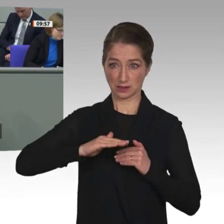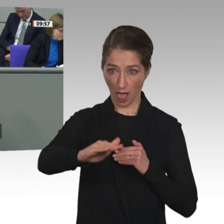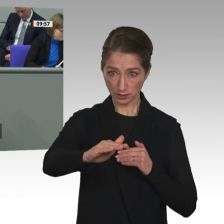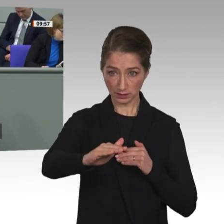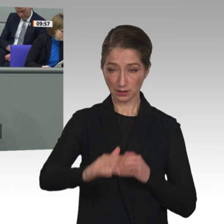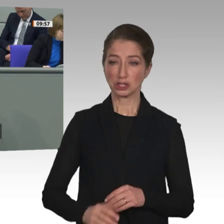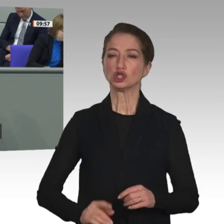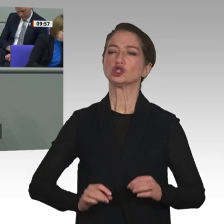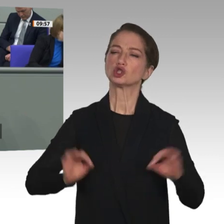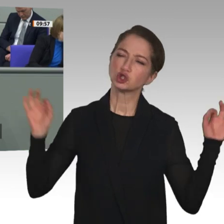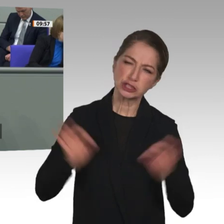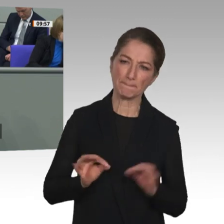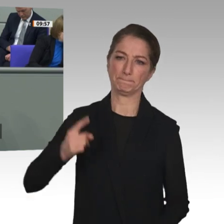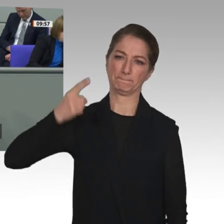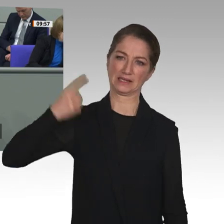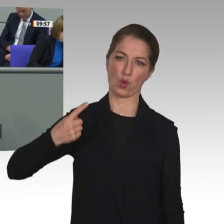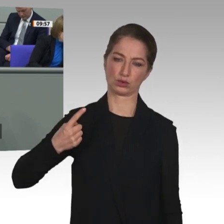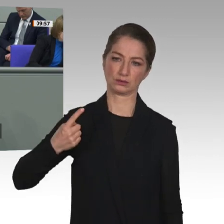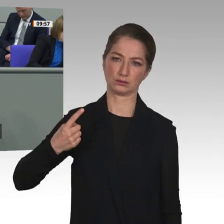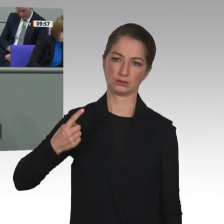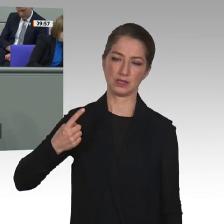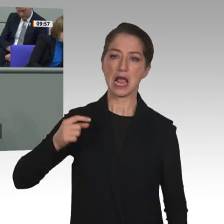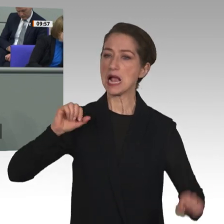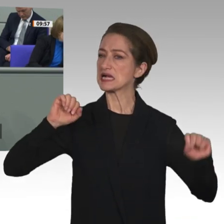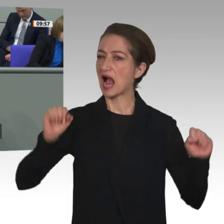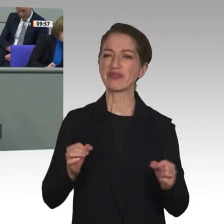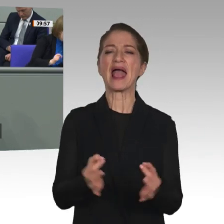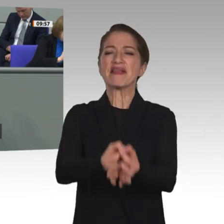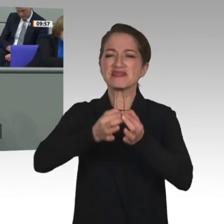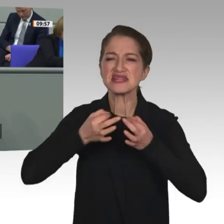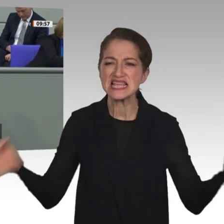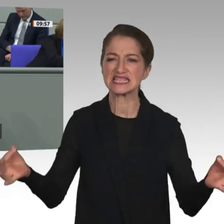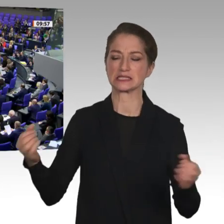hoch ist und durch nichts relativiert werden kann.